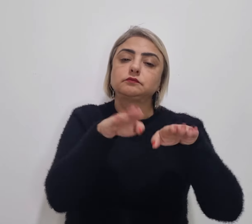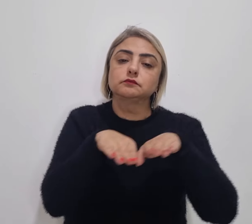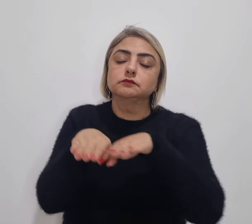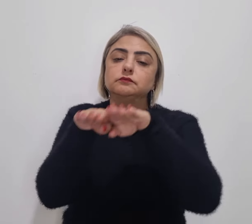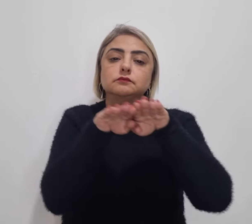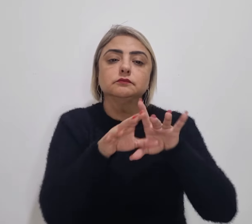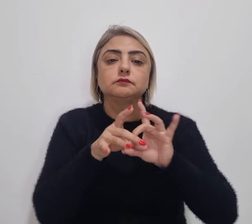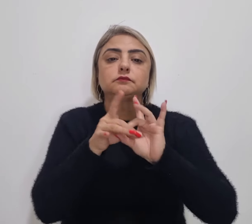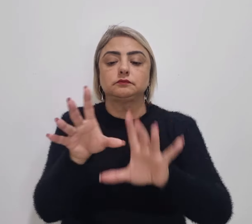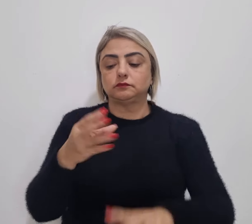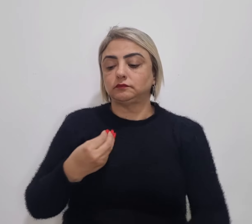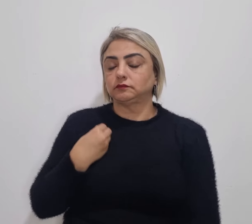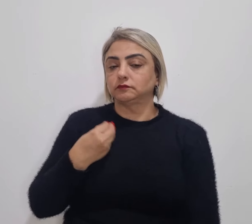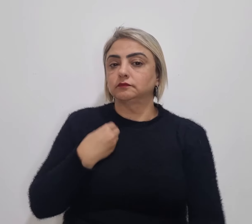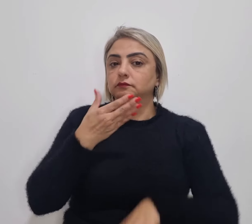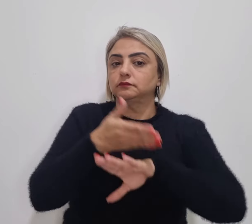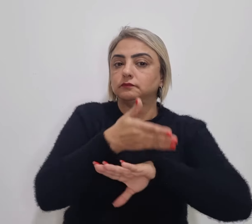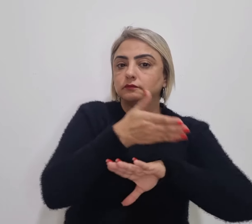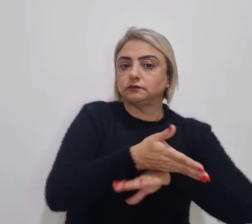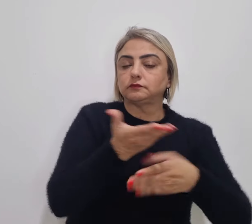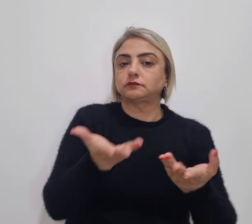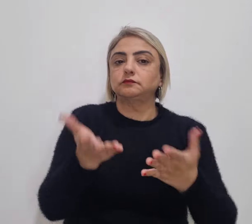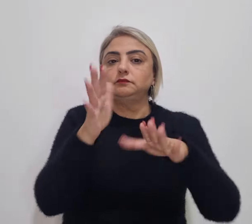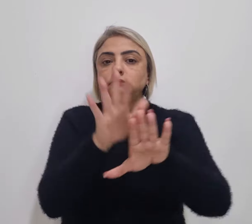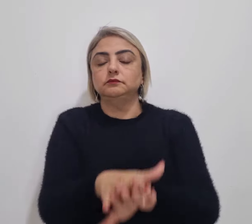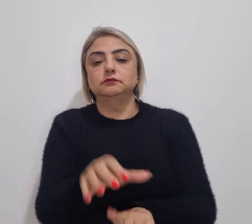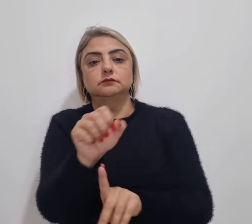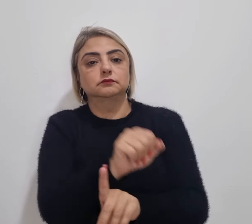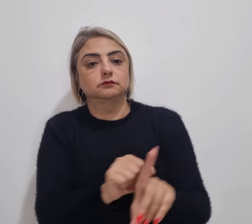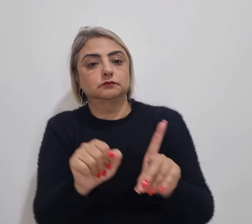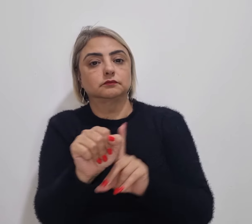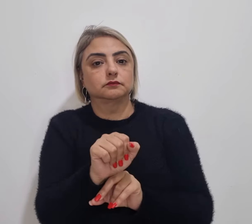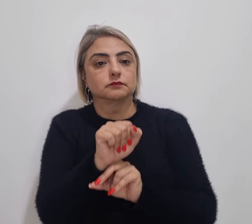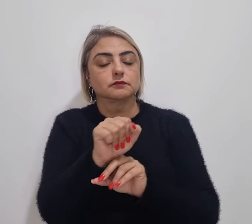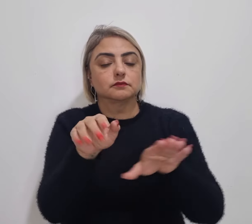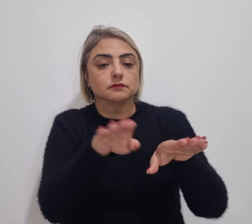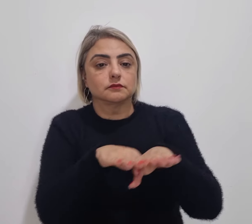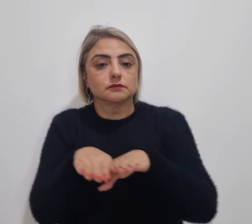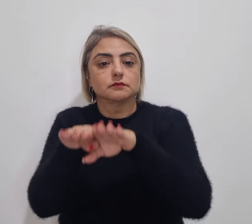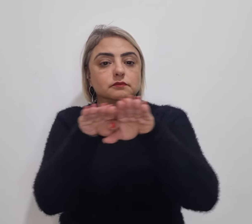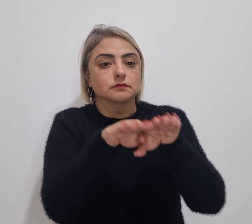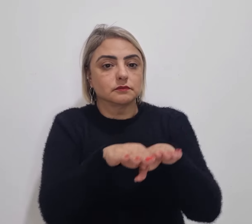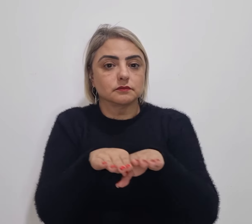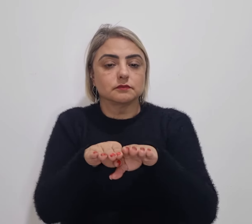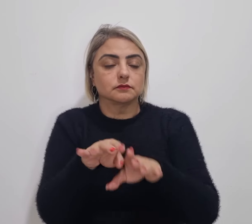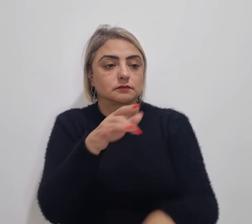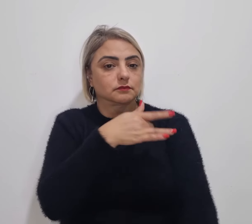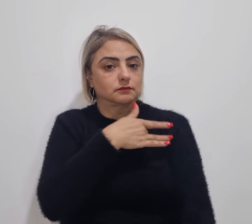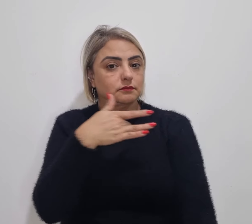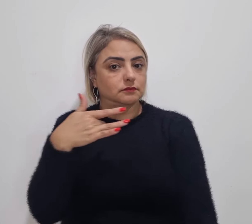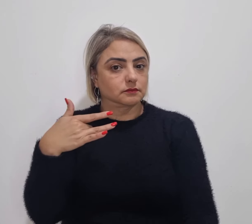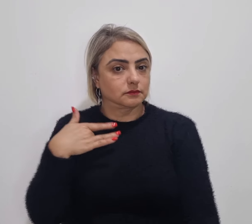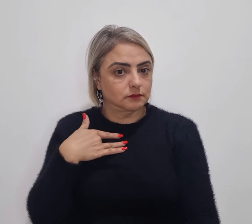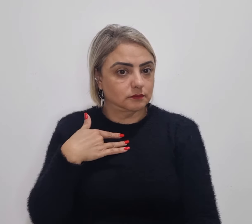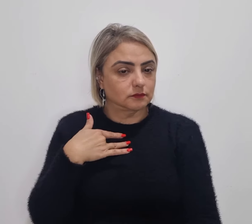participativa, a inclusão social e a democratização da saúde. Várias